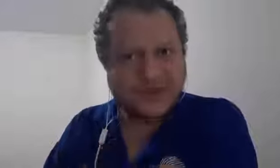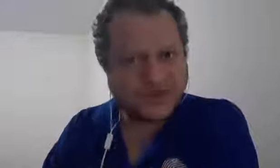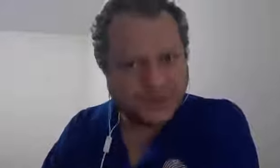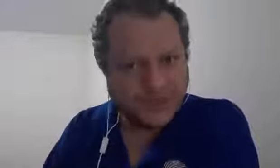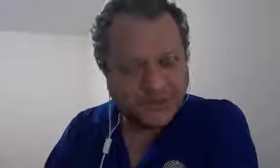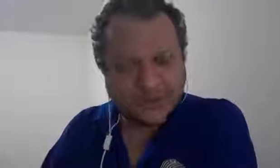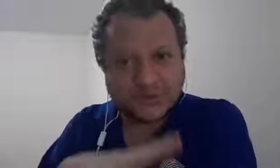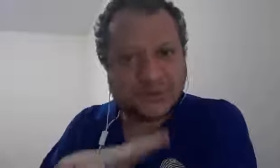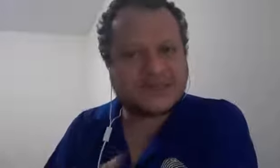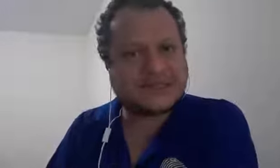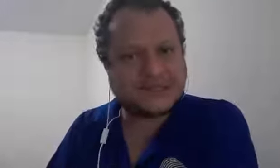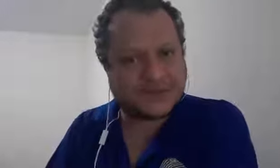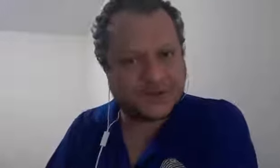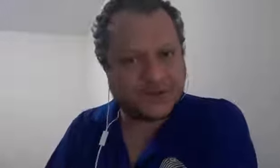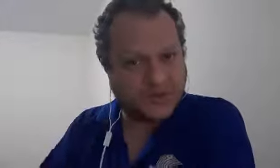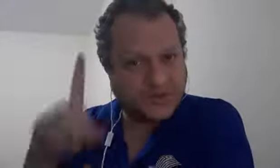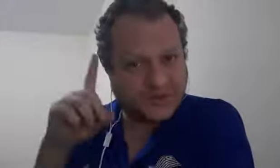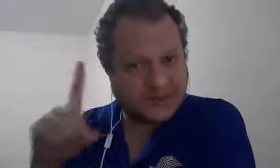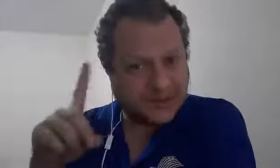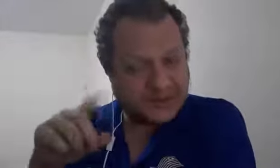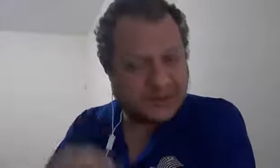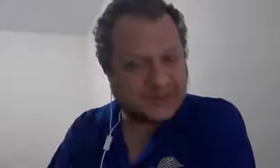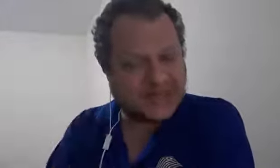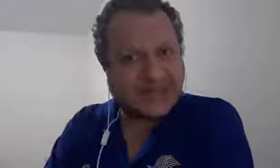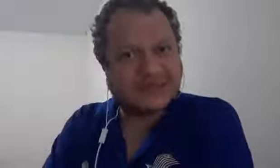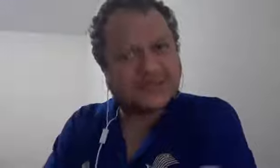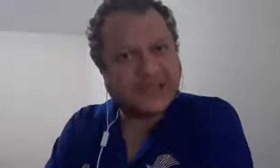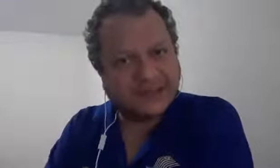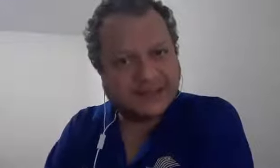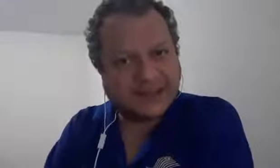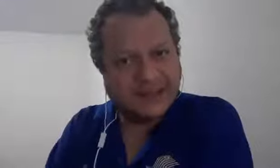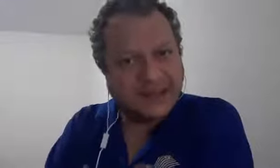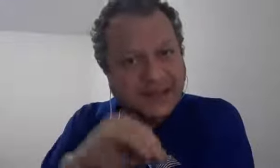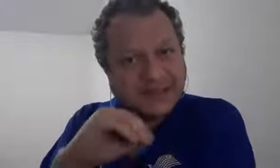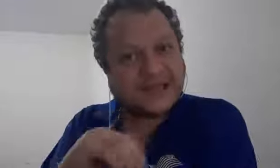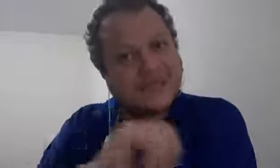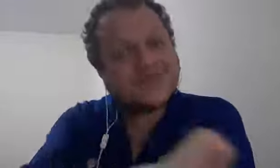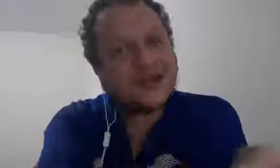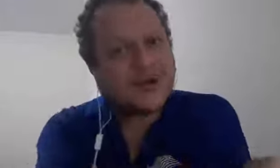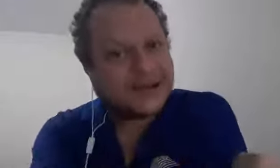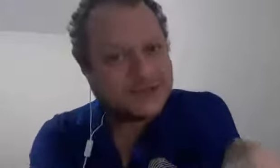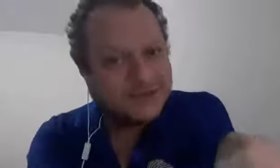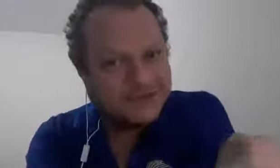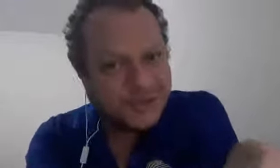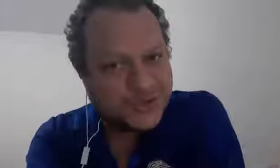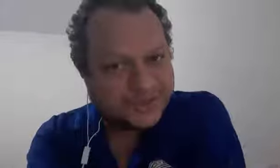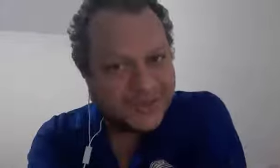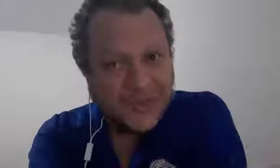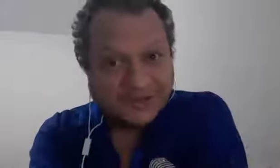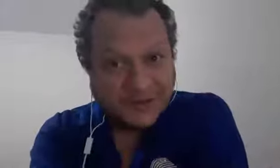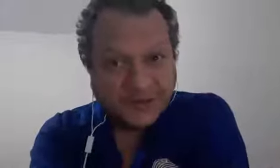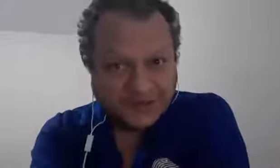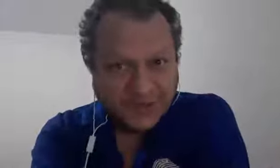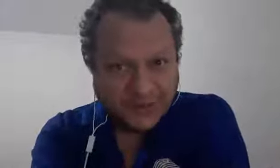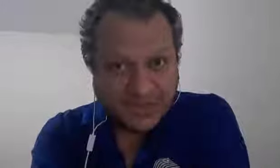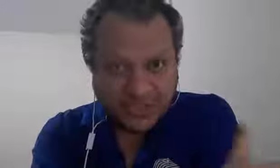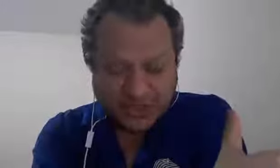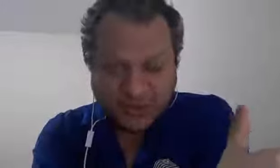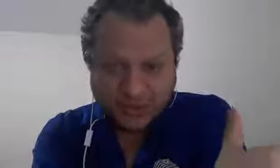Visto isso, todas essas questões, não se esqueça da nossa live do dia 30. O que é que vamos ver agora neste vídeo? Vamos ver o que a gente